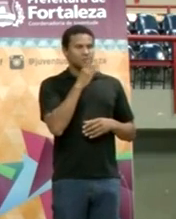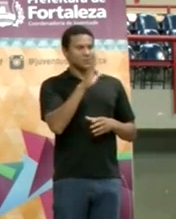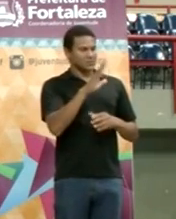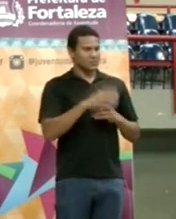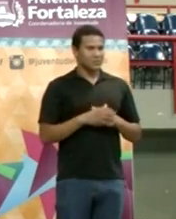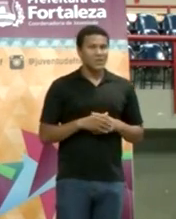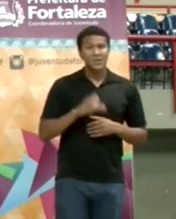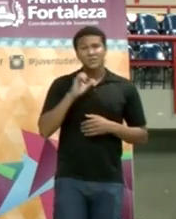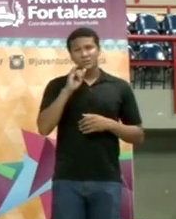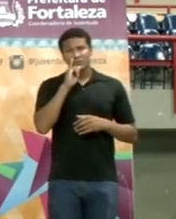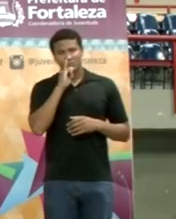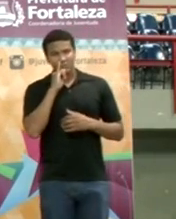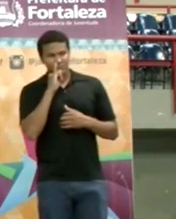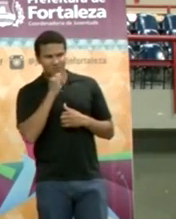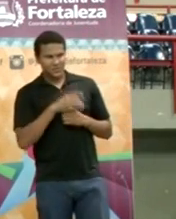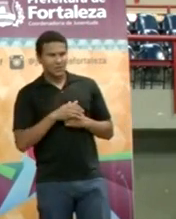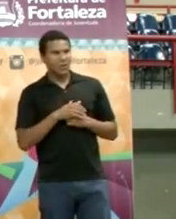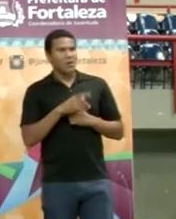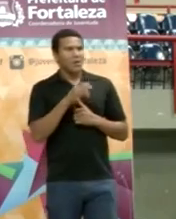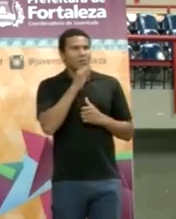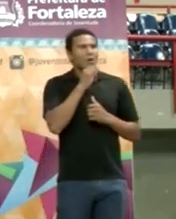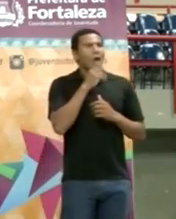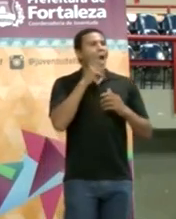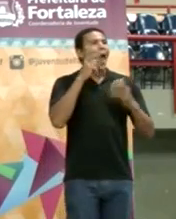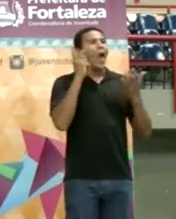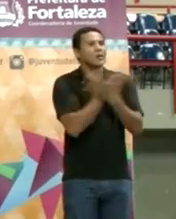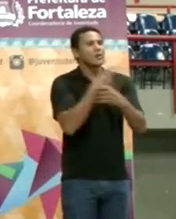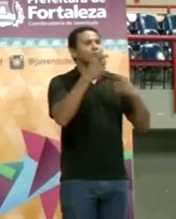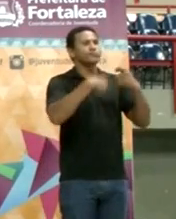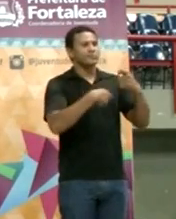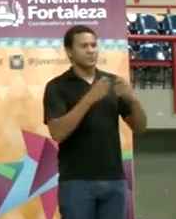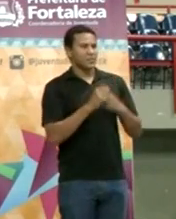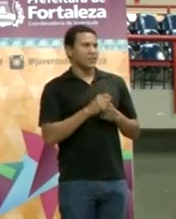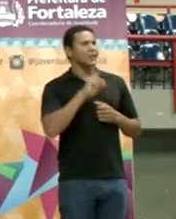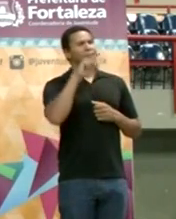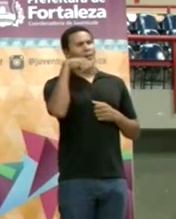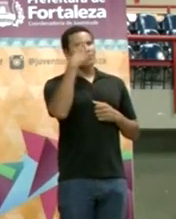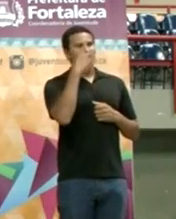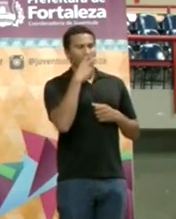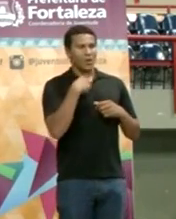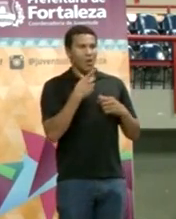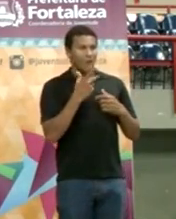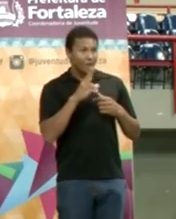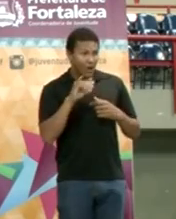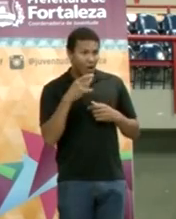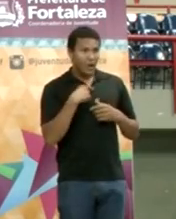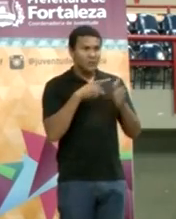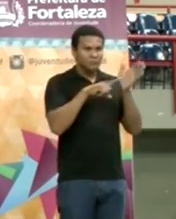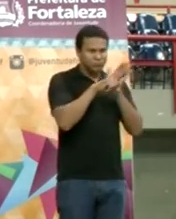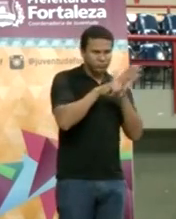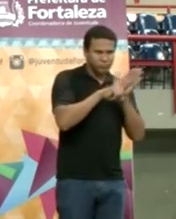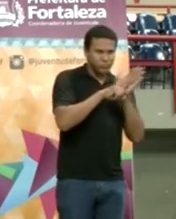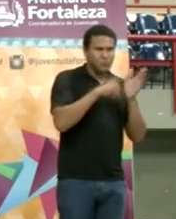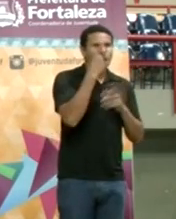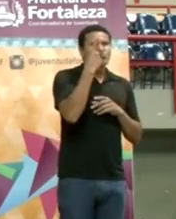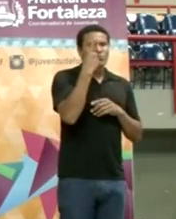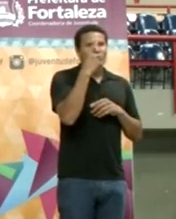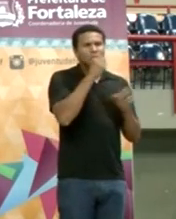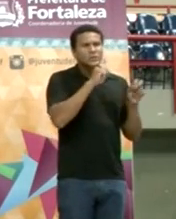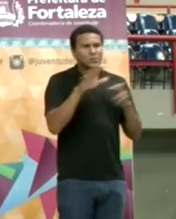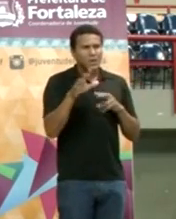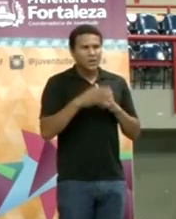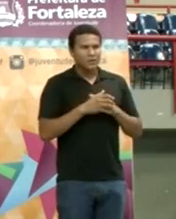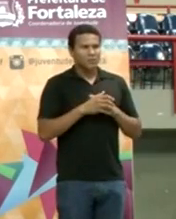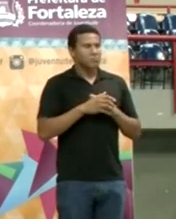o exame daqui a 1 semana, vai dar negativo. Se eu fizer o exame daqui a 2 meses, vai dar negativo. Agora, se eu fizer o exame daqui